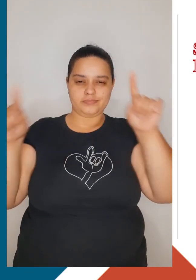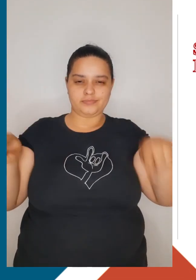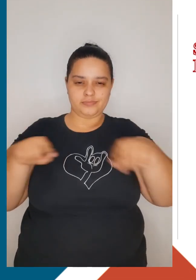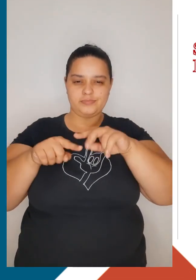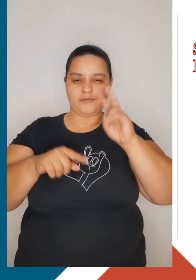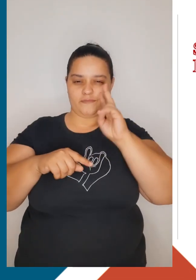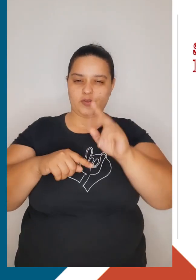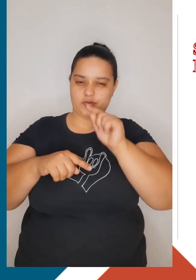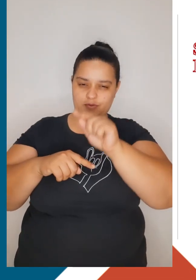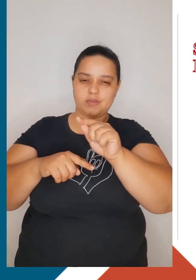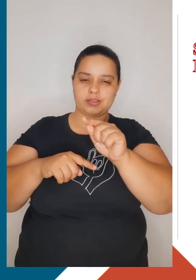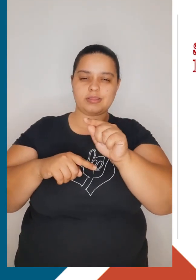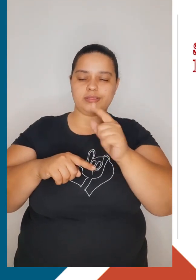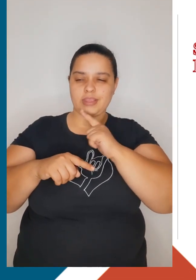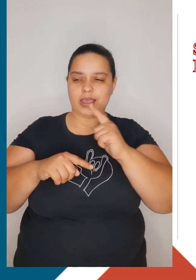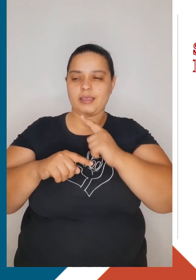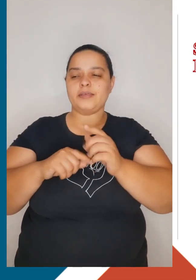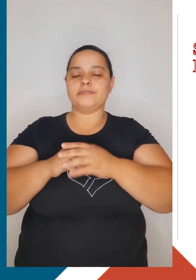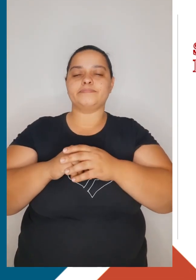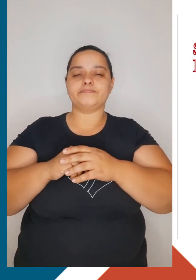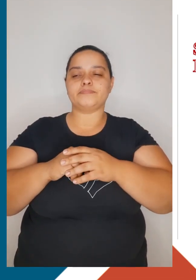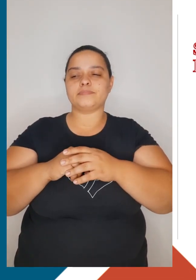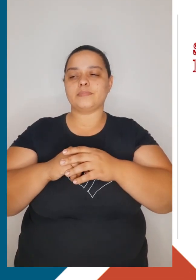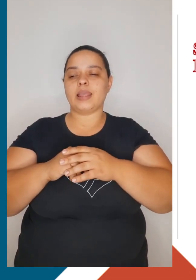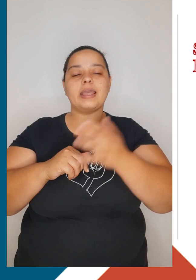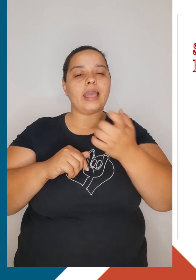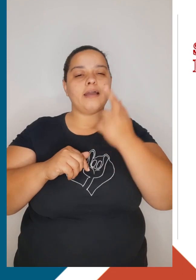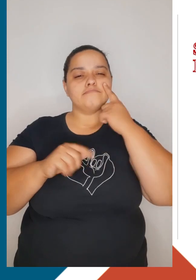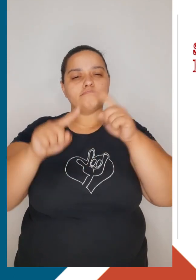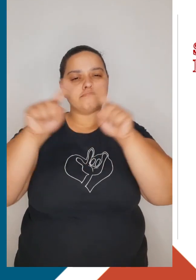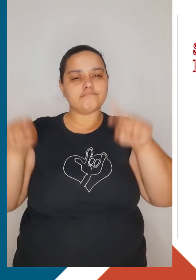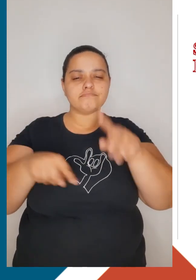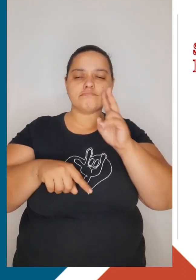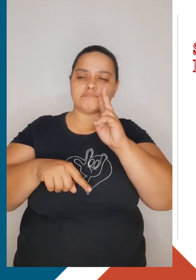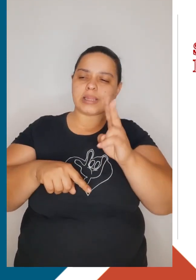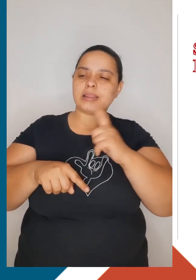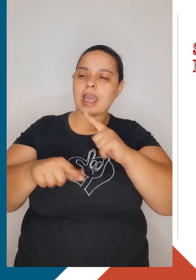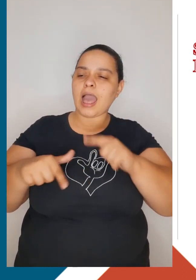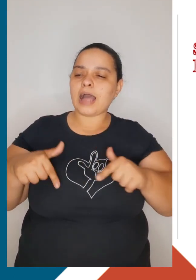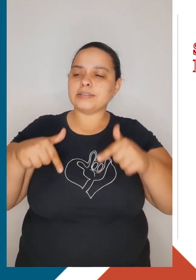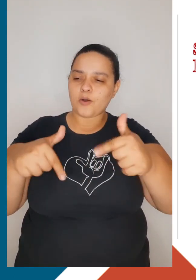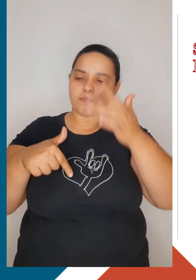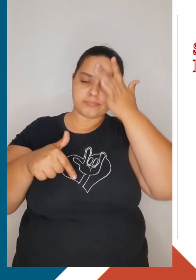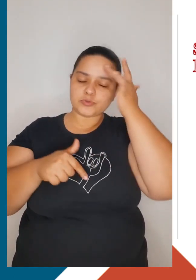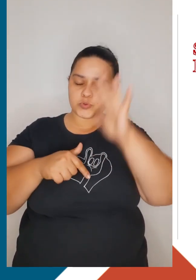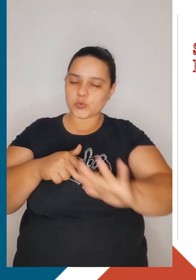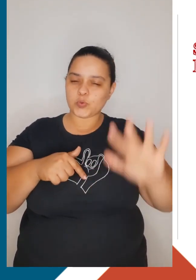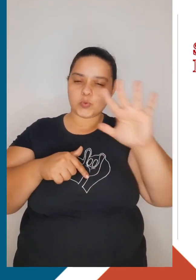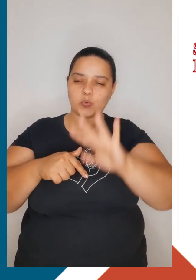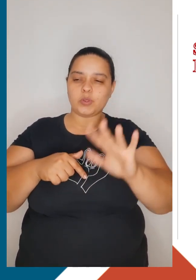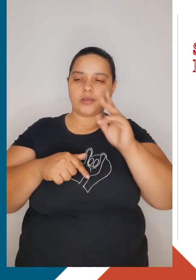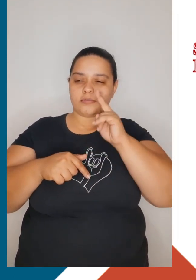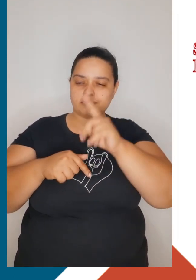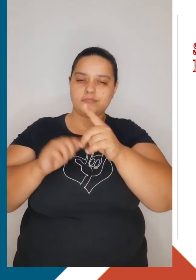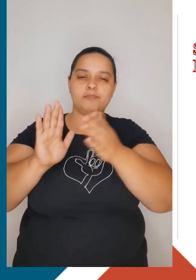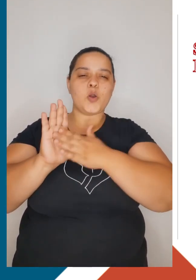gênero clássico na qual encontramos o uso do modo imperativo, afinal ela quer despertar a ação no interlocutor. Como mostra